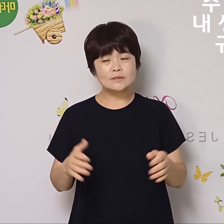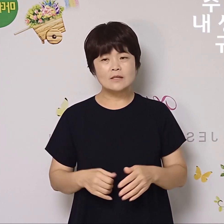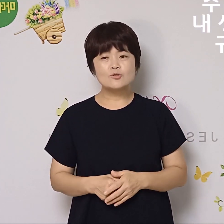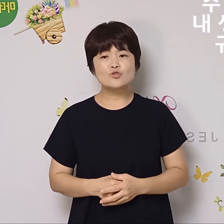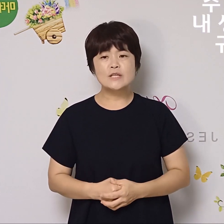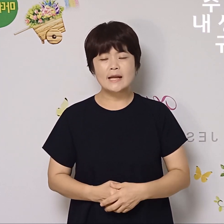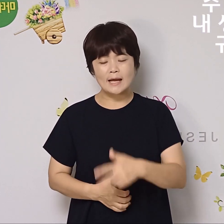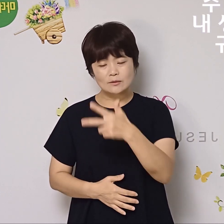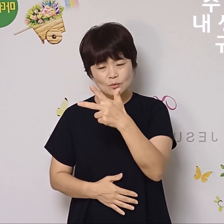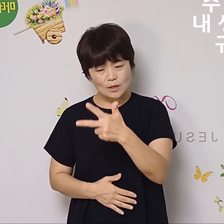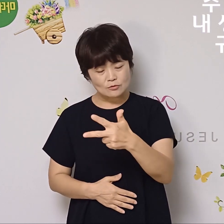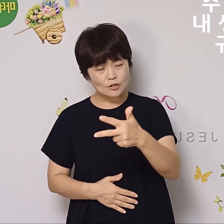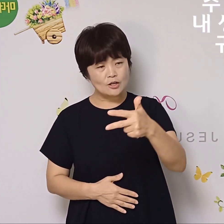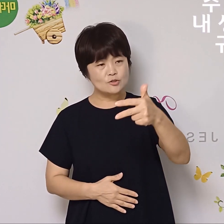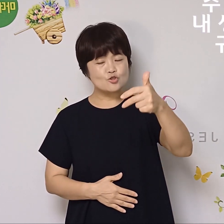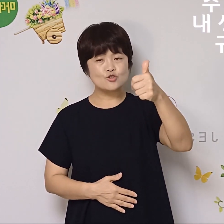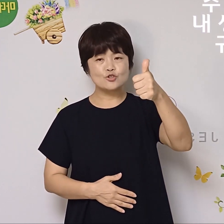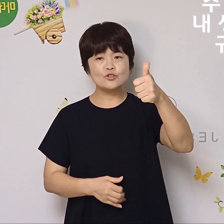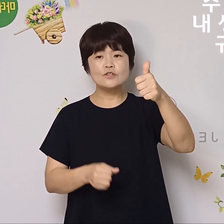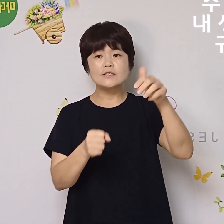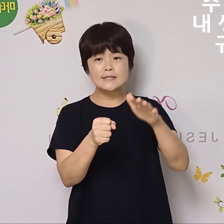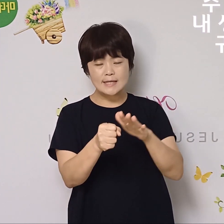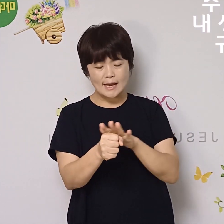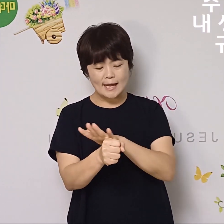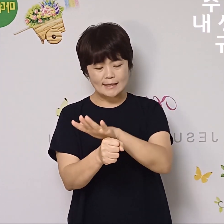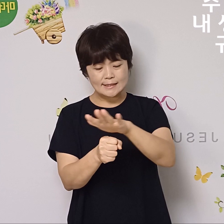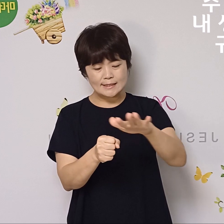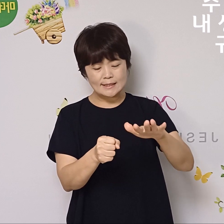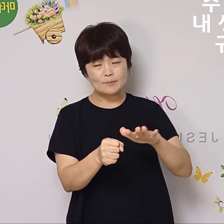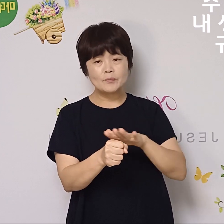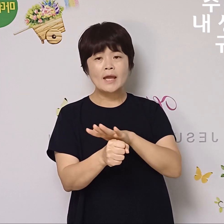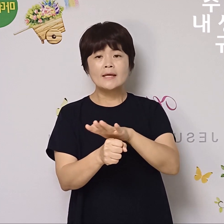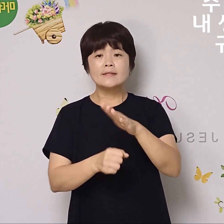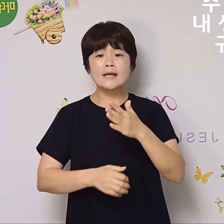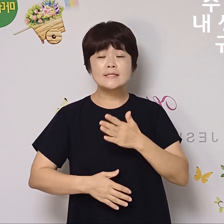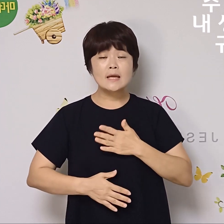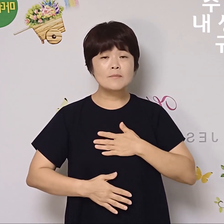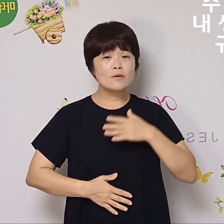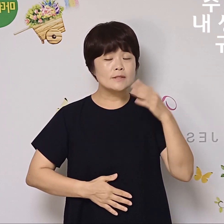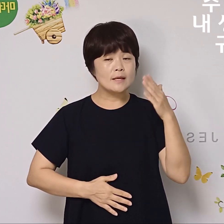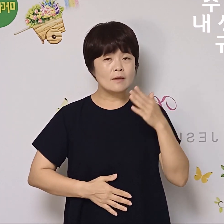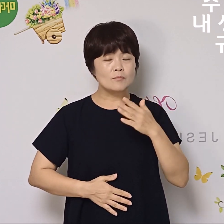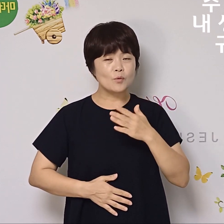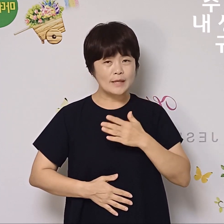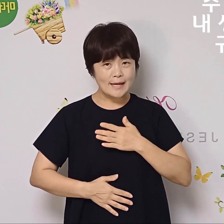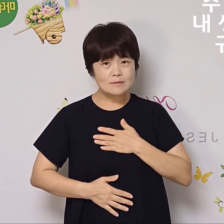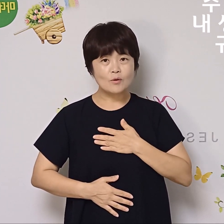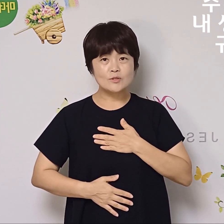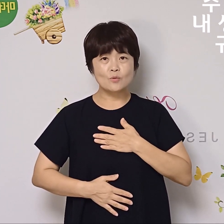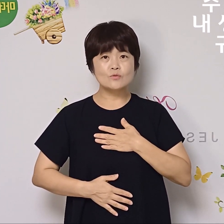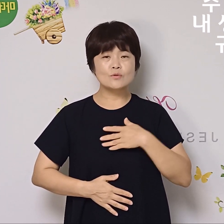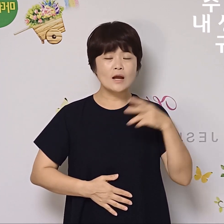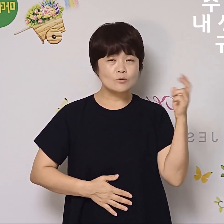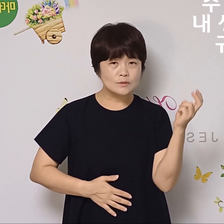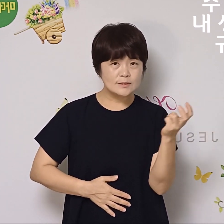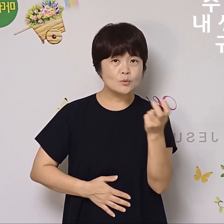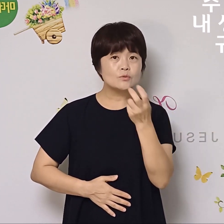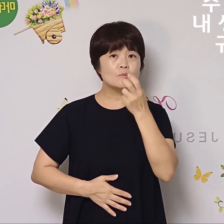곡은요. 주사랑 똑같고요. 주사랑이 내 생명인데 뭐 나를 먼저 오른손을 하고 그 손으로만